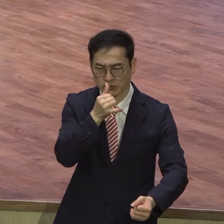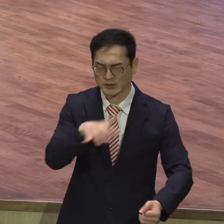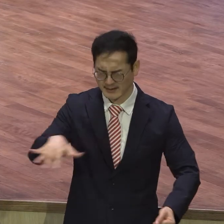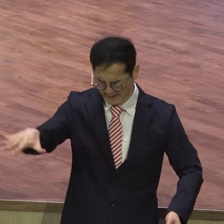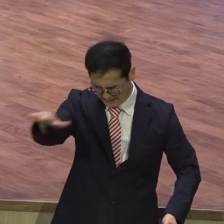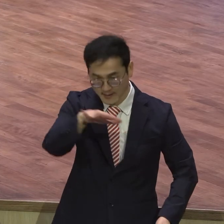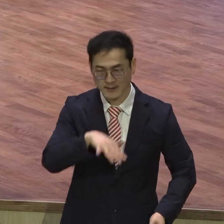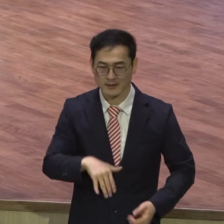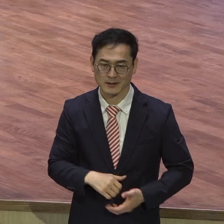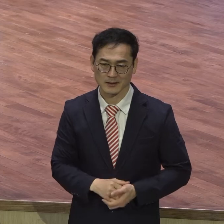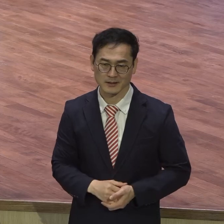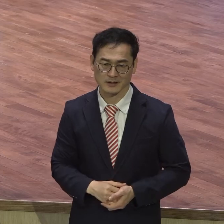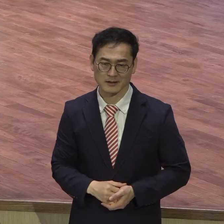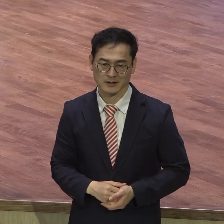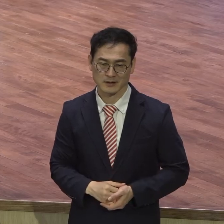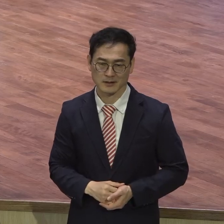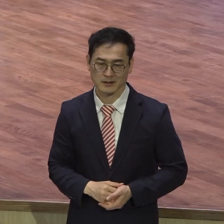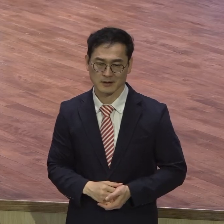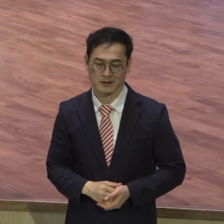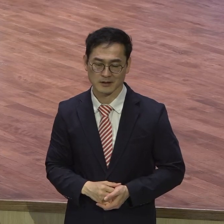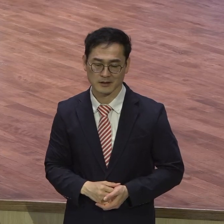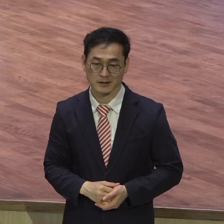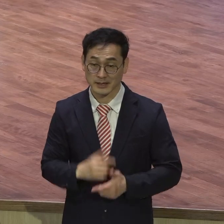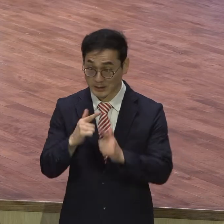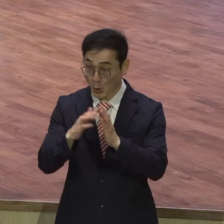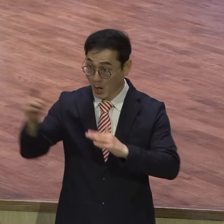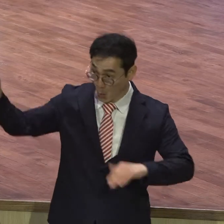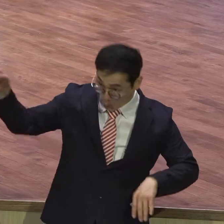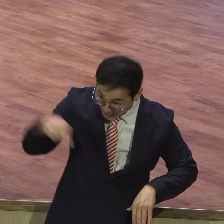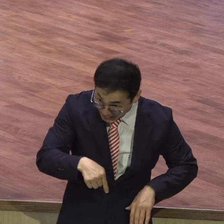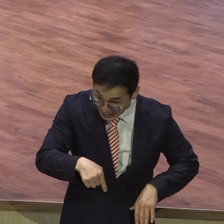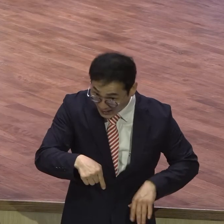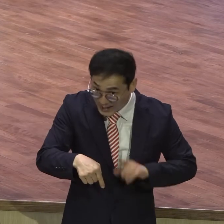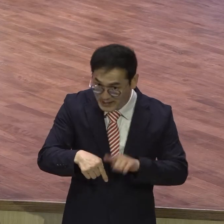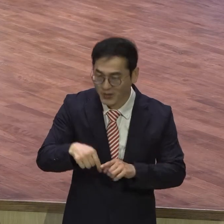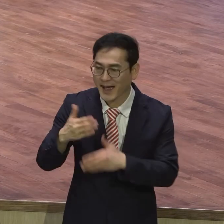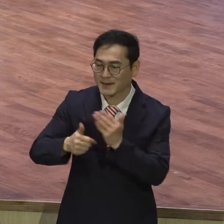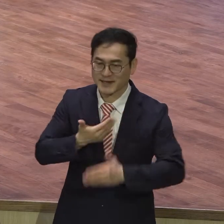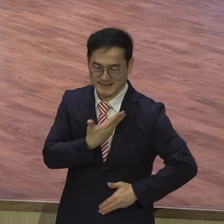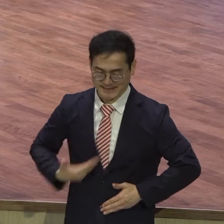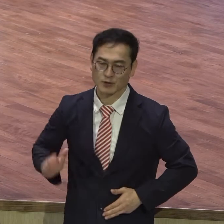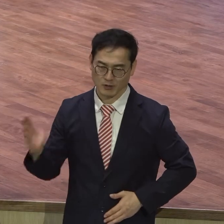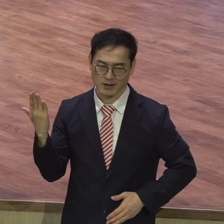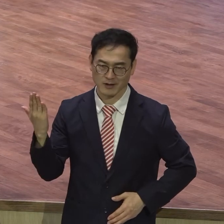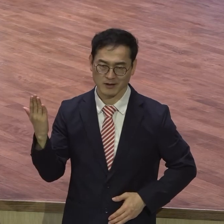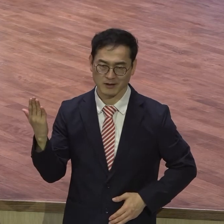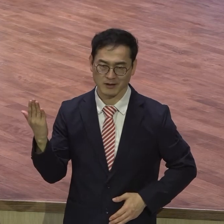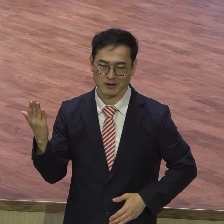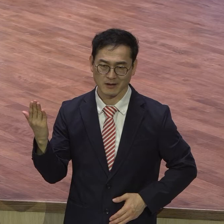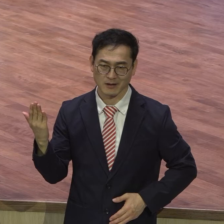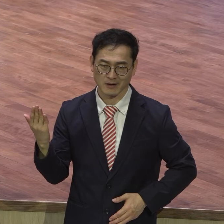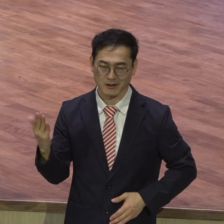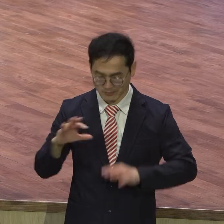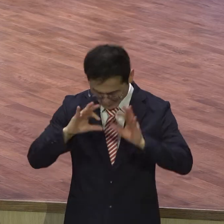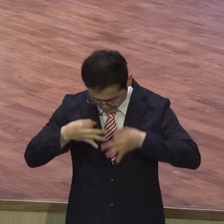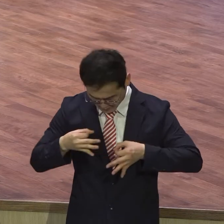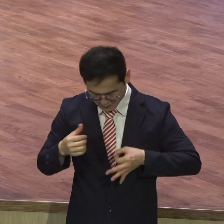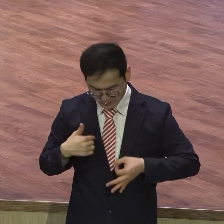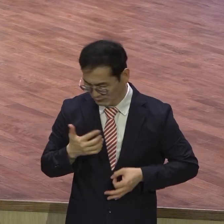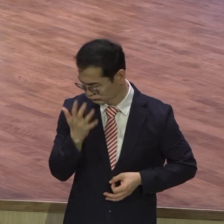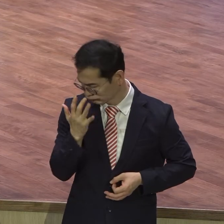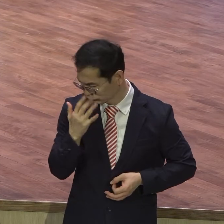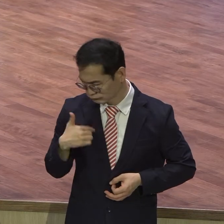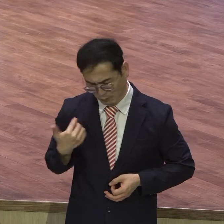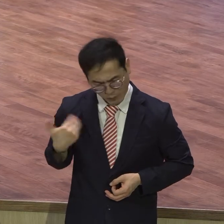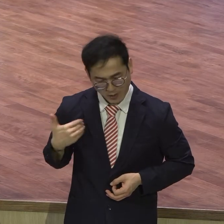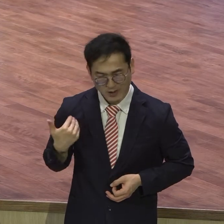있어요 이 영혼구원에 나온 이 자체가 제자이기 때문에 아멘 속으면 안 돼요 스스로를 가수편